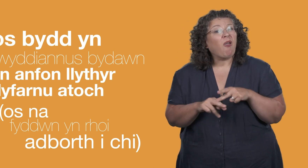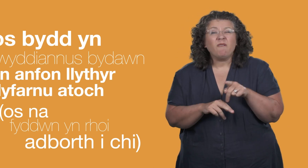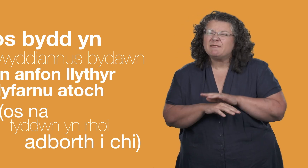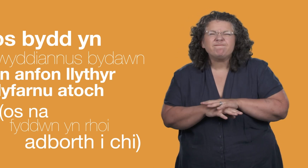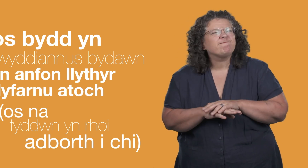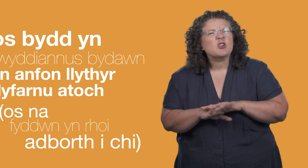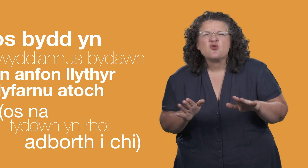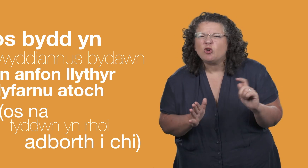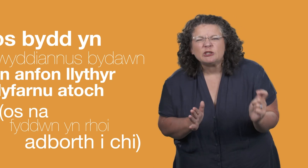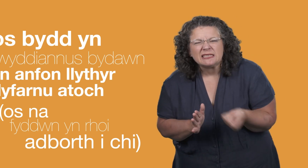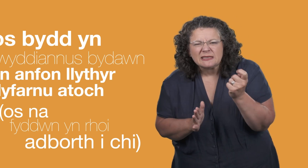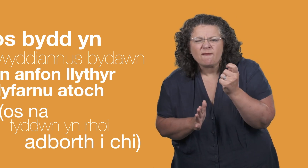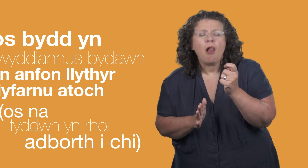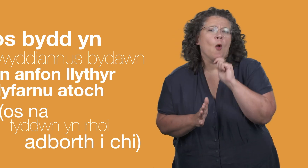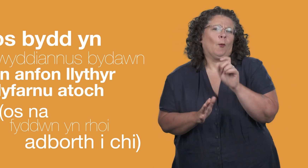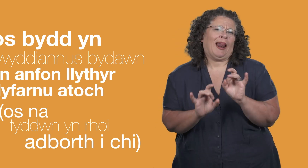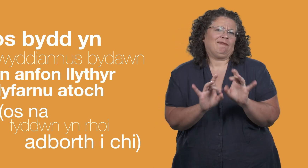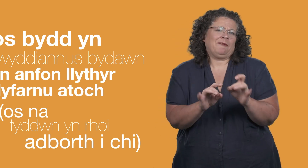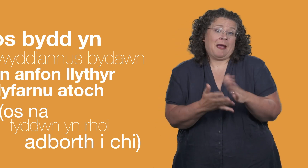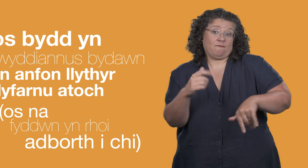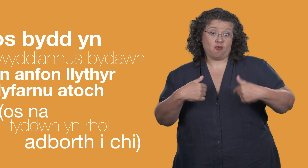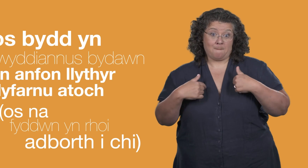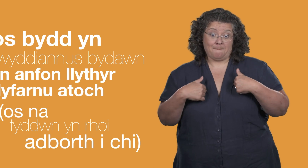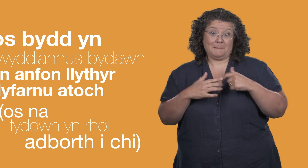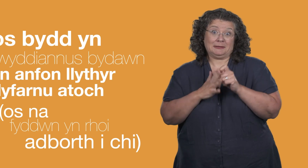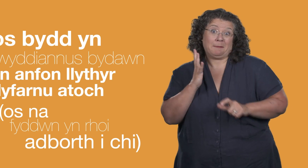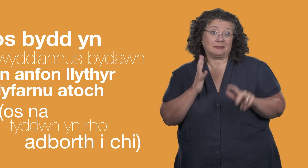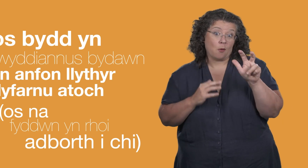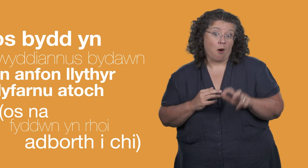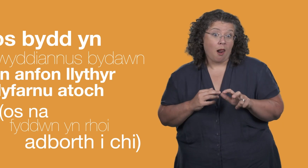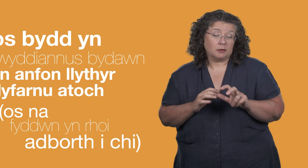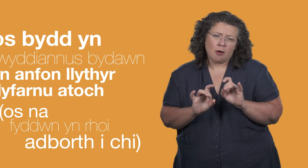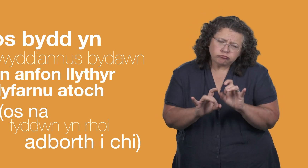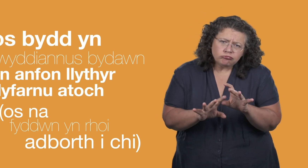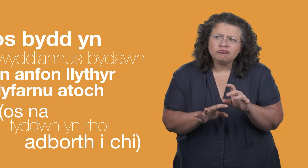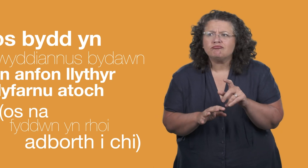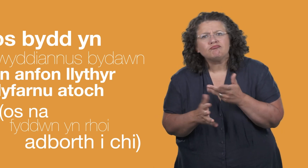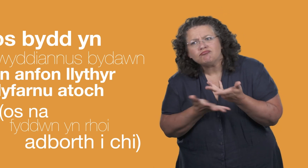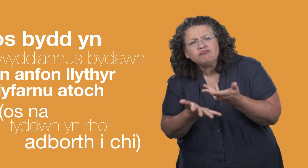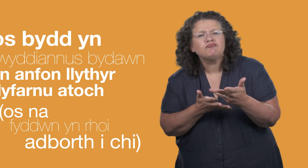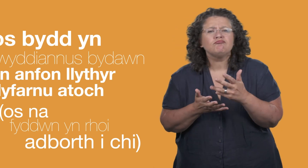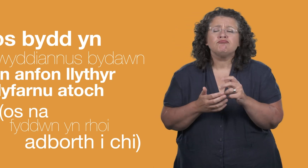Os nad ydych yn llwyddiannus, byddwch yn cael adborth a bydd Anabledd Cymru yn trafod eich